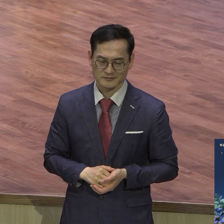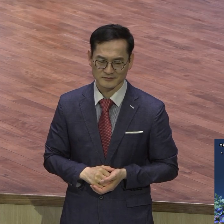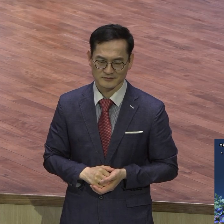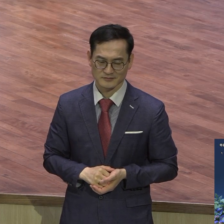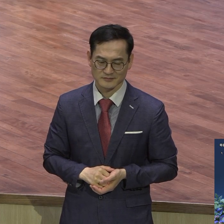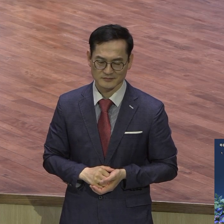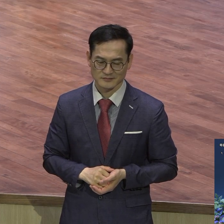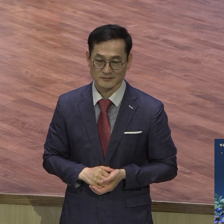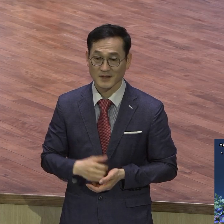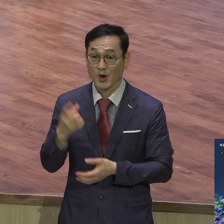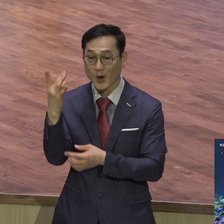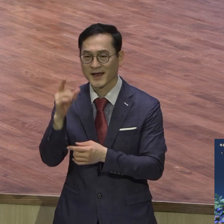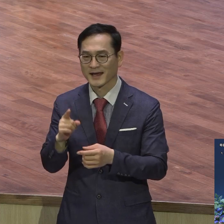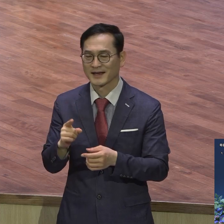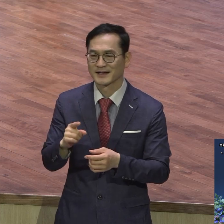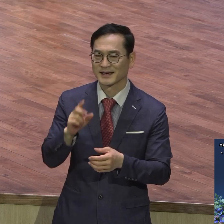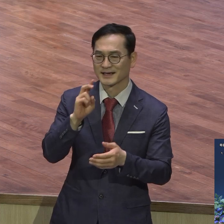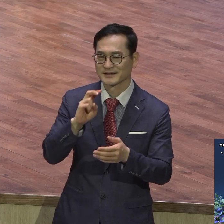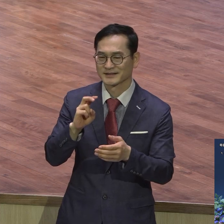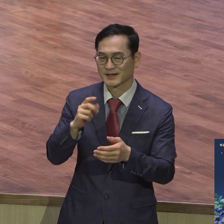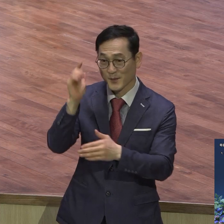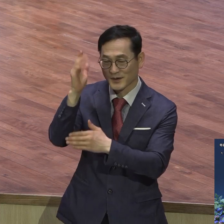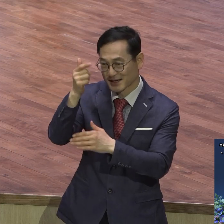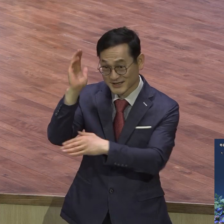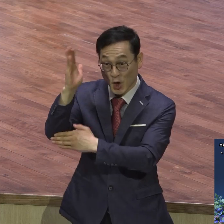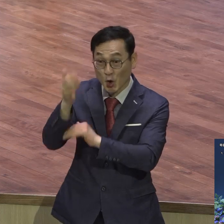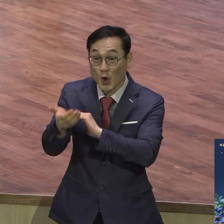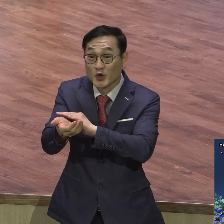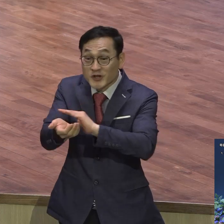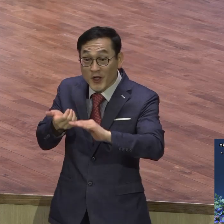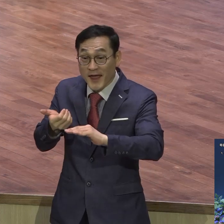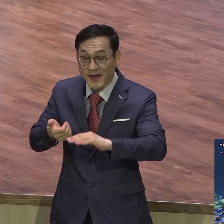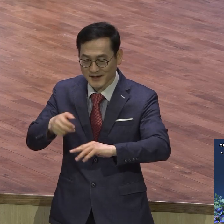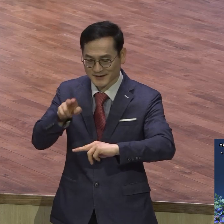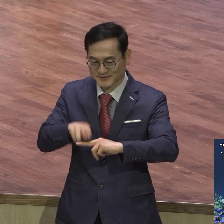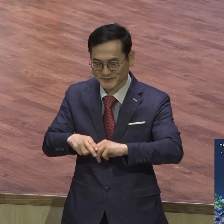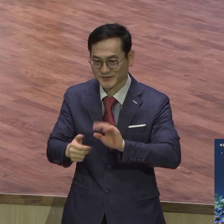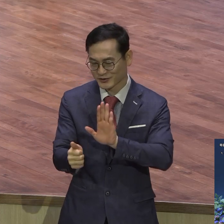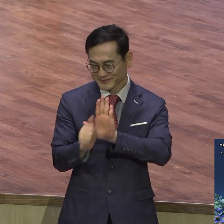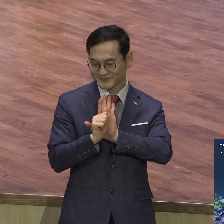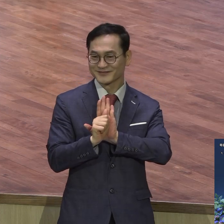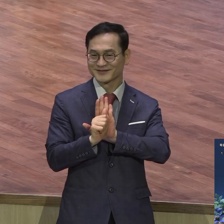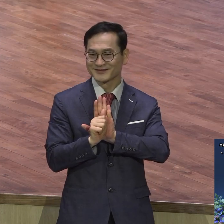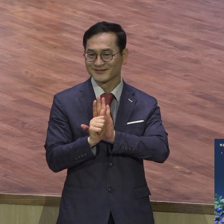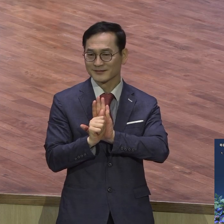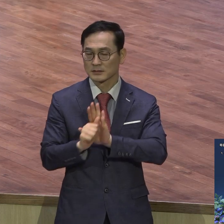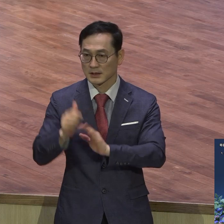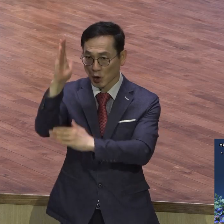주문만큼 떼라 그래서 딱 자셔가지고 전투 자세, 전투 자세. 아멘?